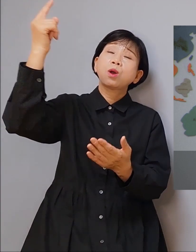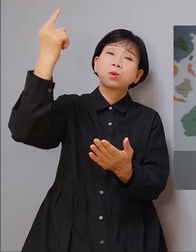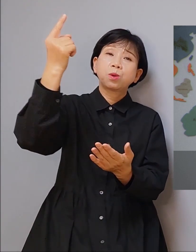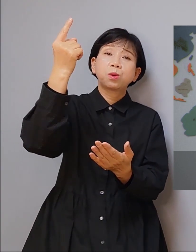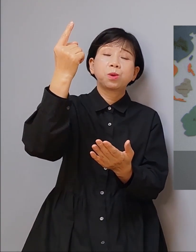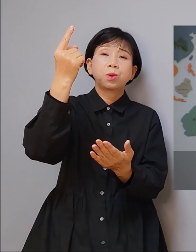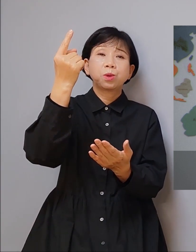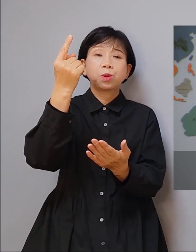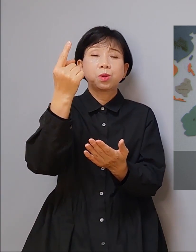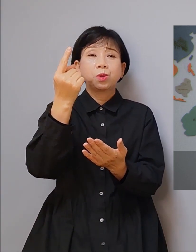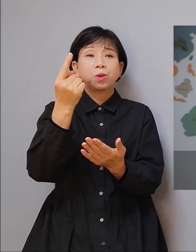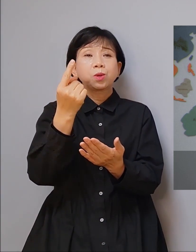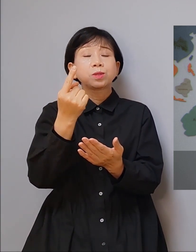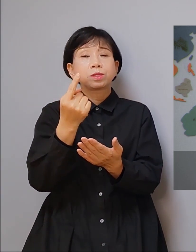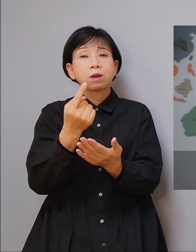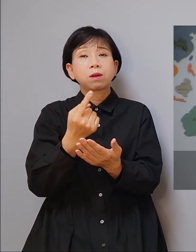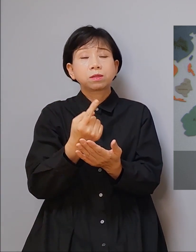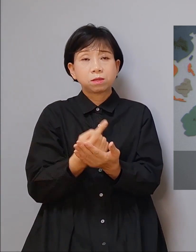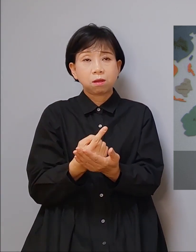예수여